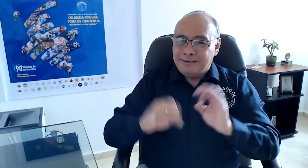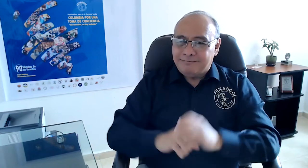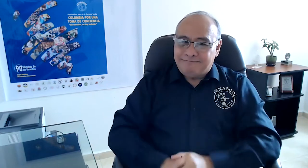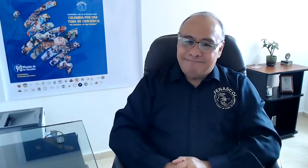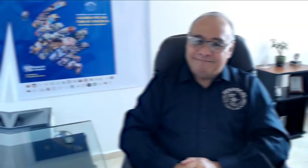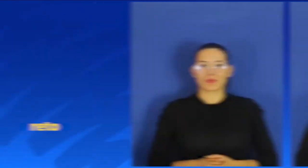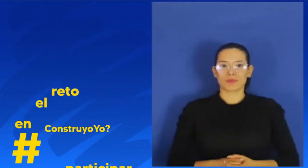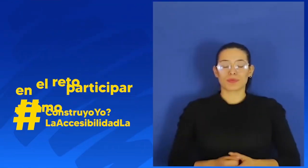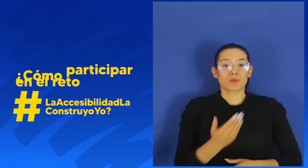accesible.